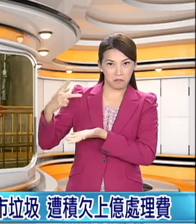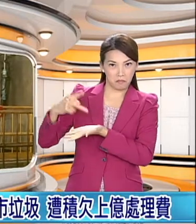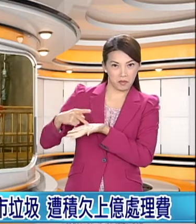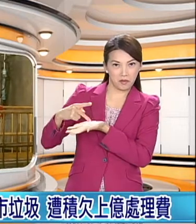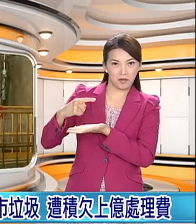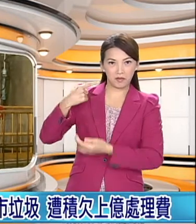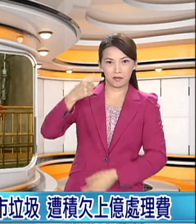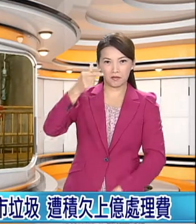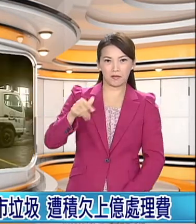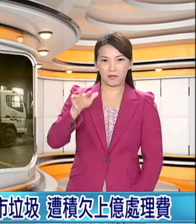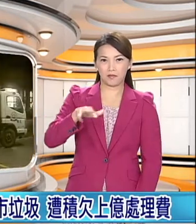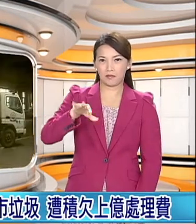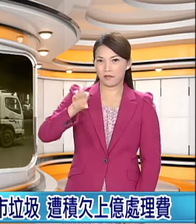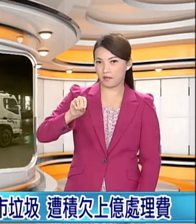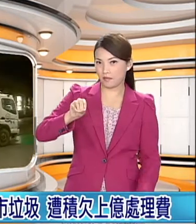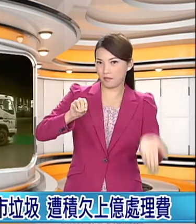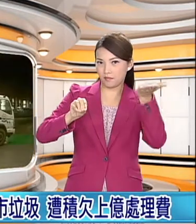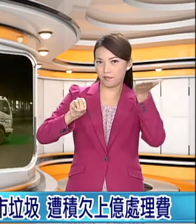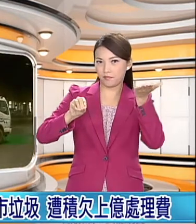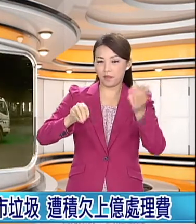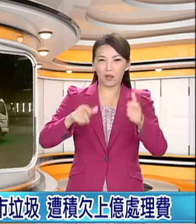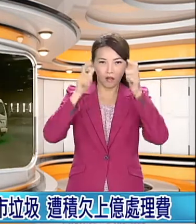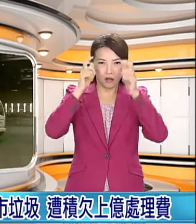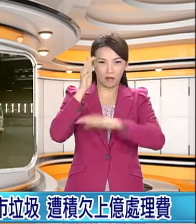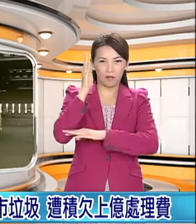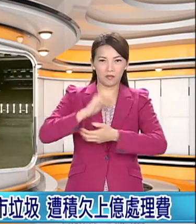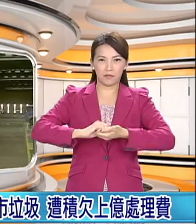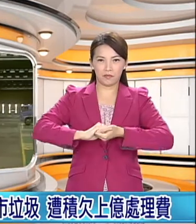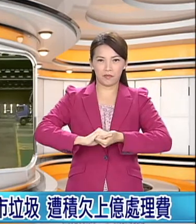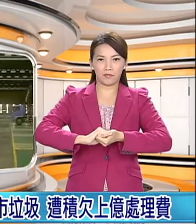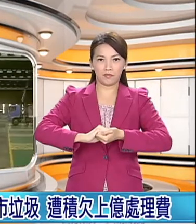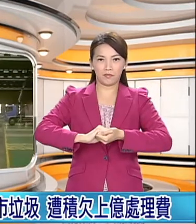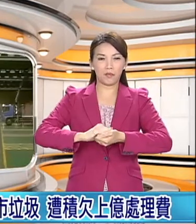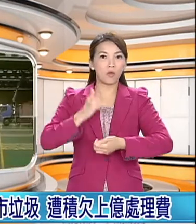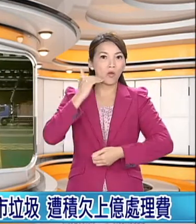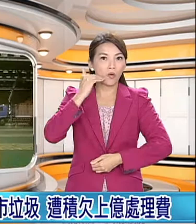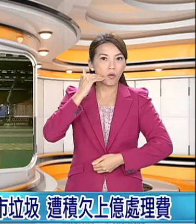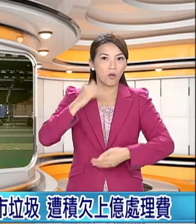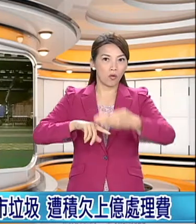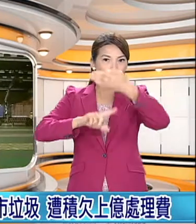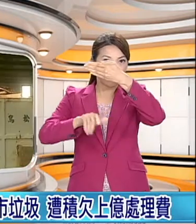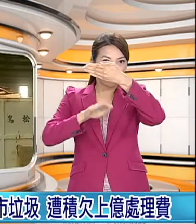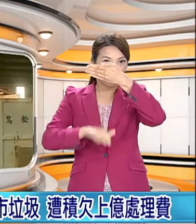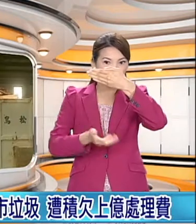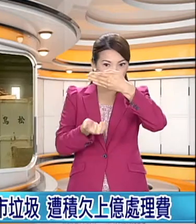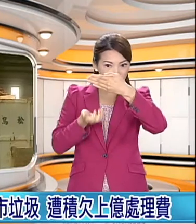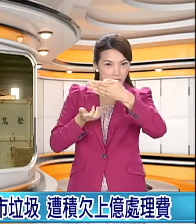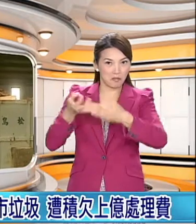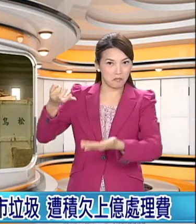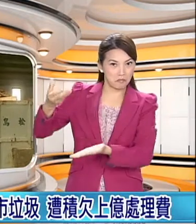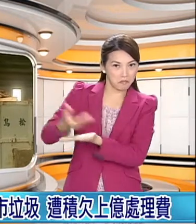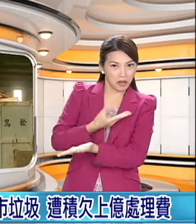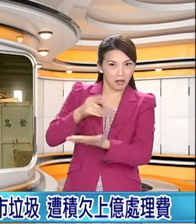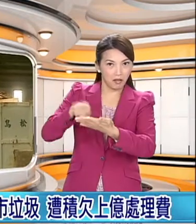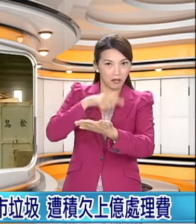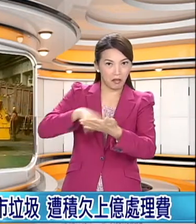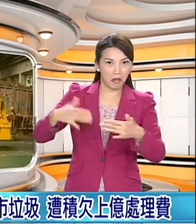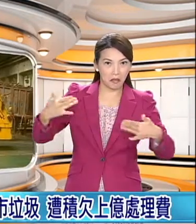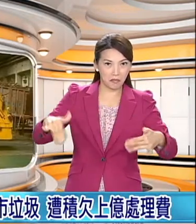处理费用已经超过了1亿8千万元，所以高雄市政府决定，如果不在9月底